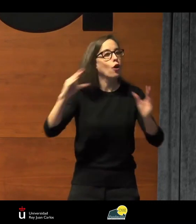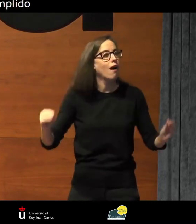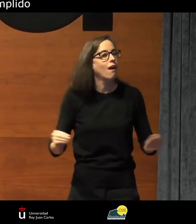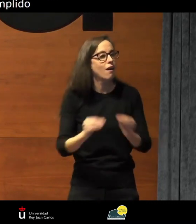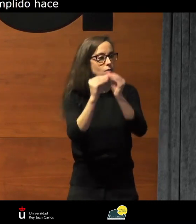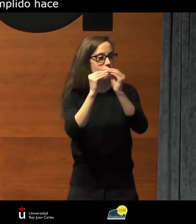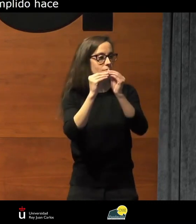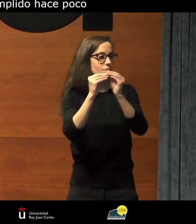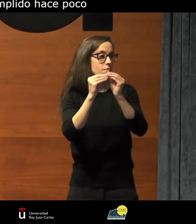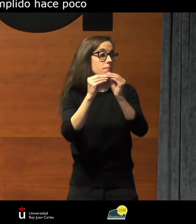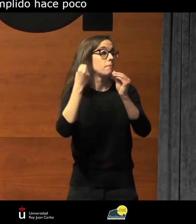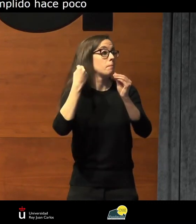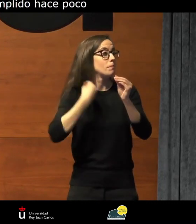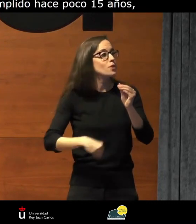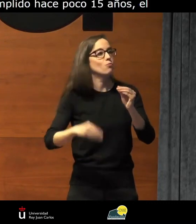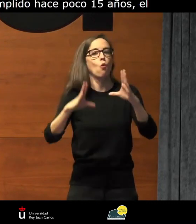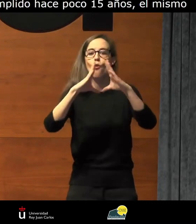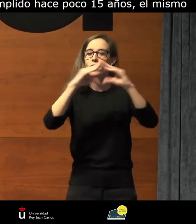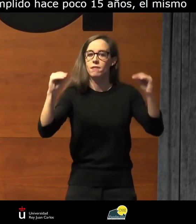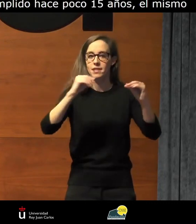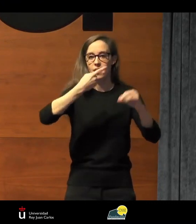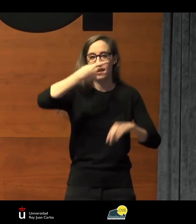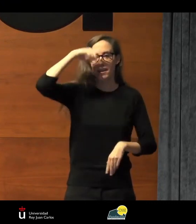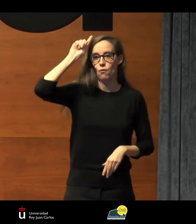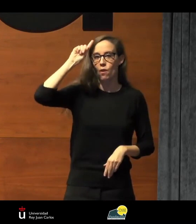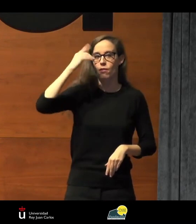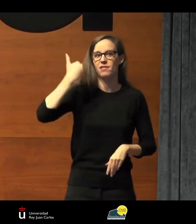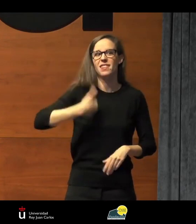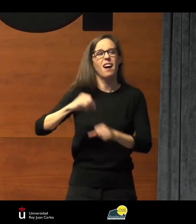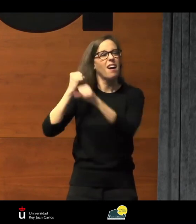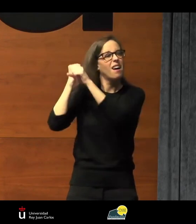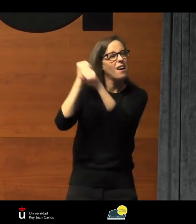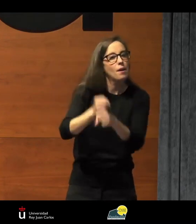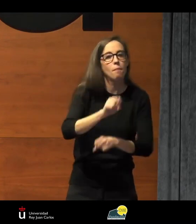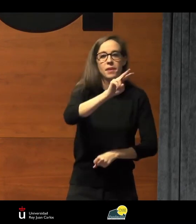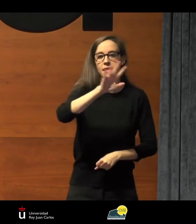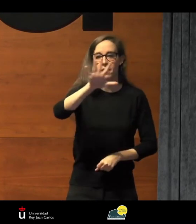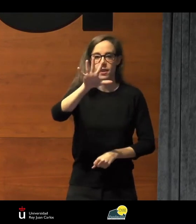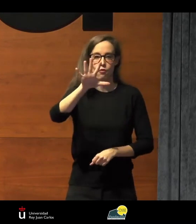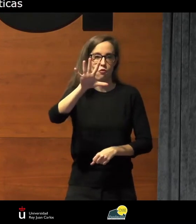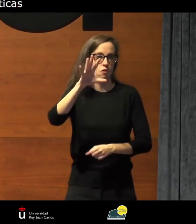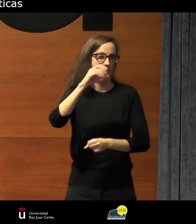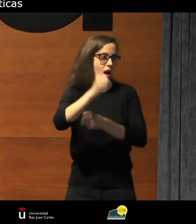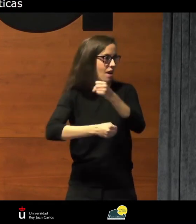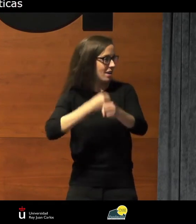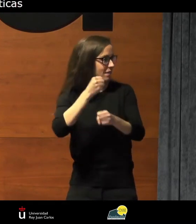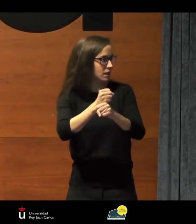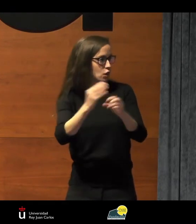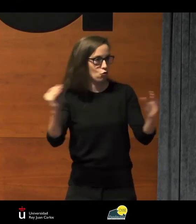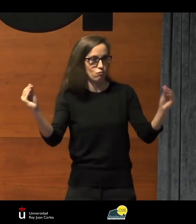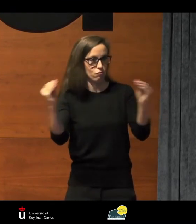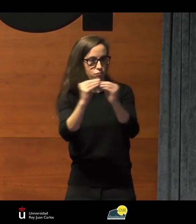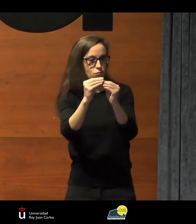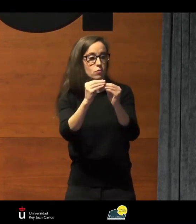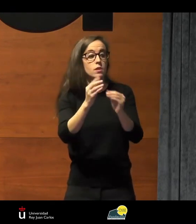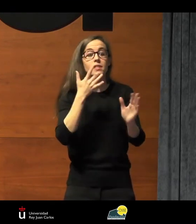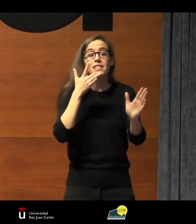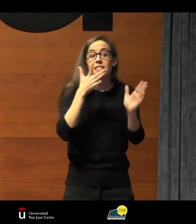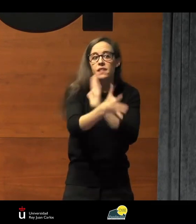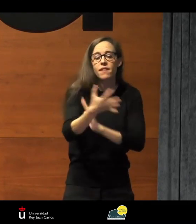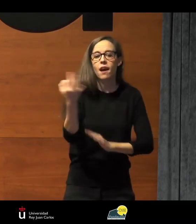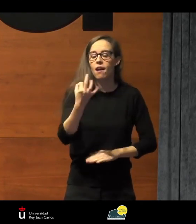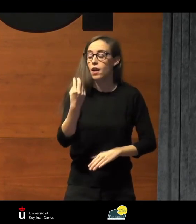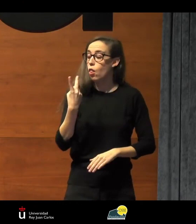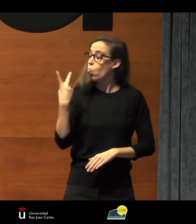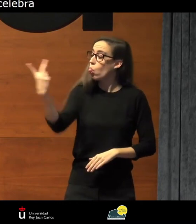Carlos celebra su 25 aniversario. Sin duda es el reflejo de la continuación de una gran amistad.